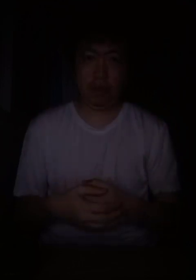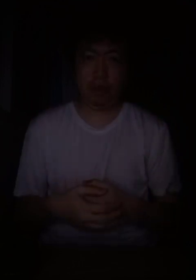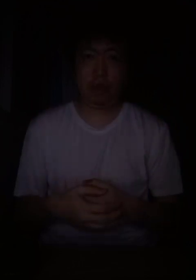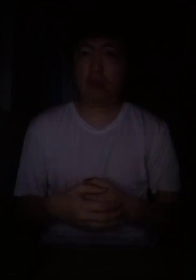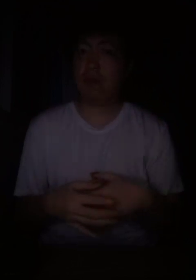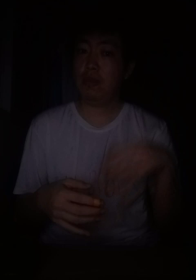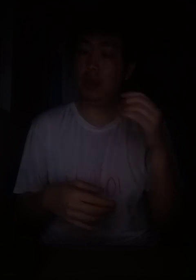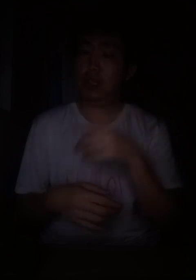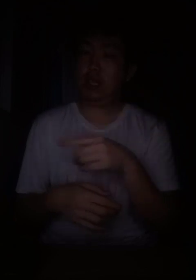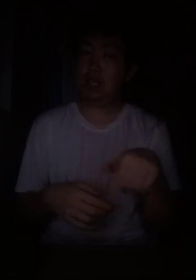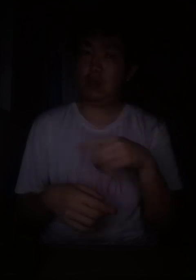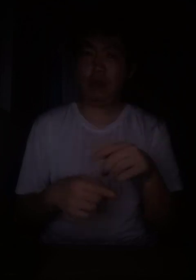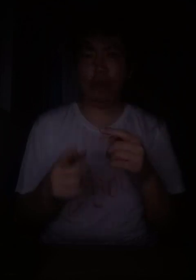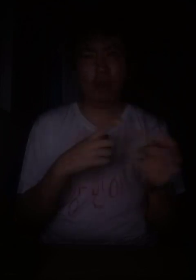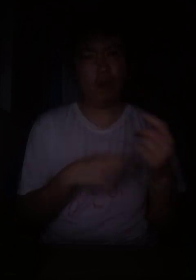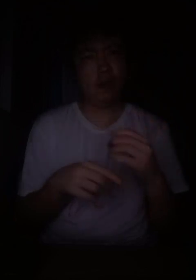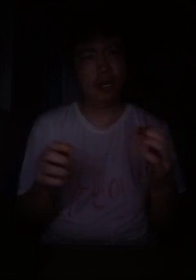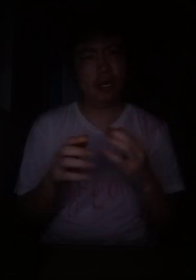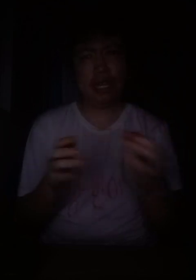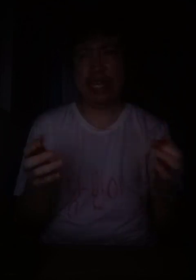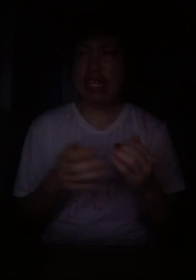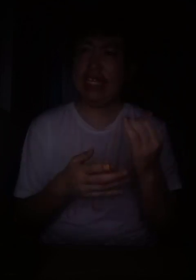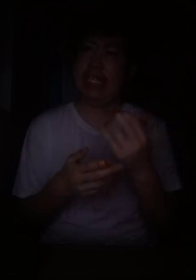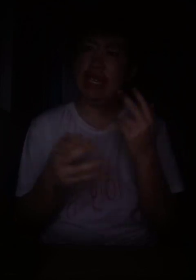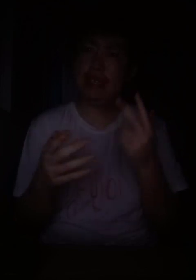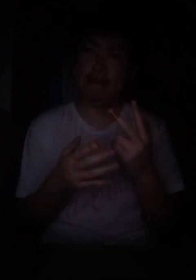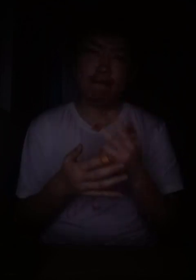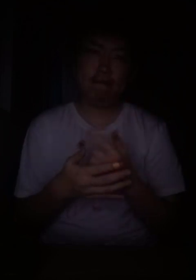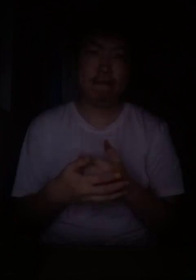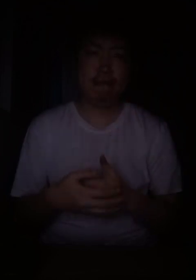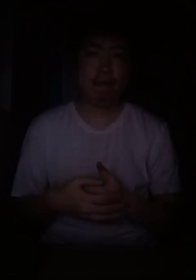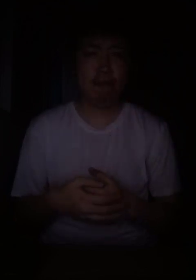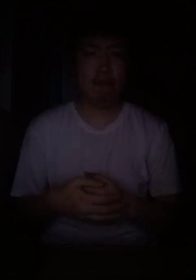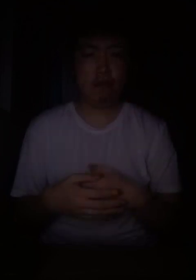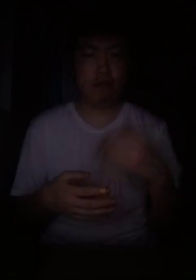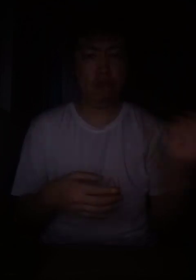이 판에 걸린 판돈만 한 번 게임에 이제 300만 원 이긴 쪽이 가져가는 거죠.